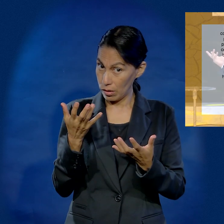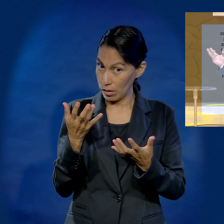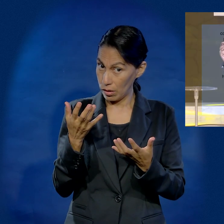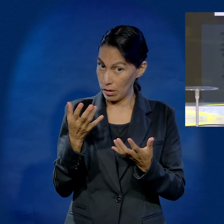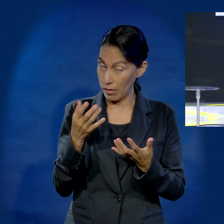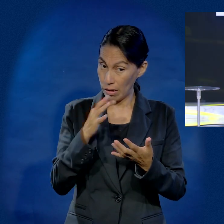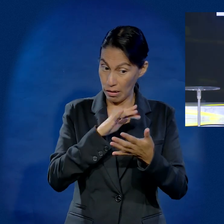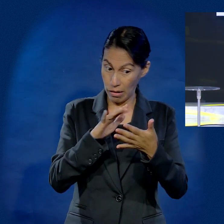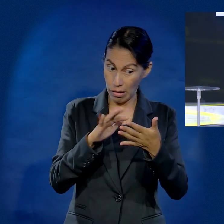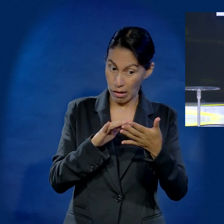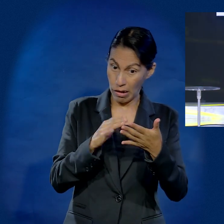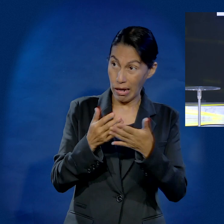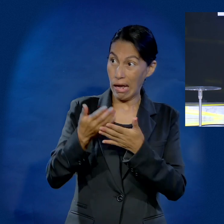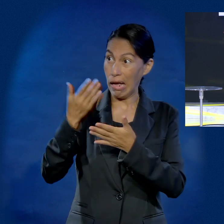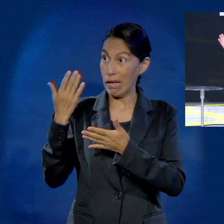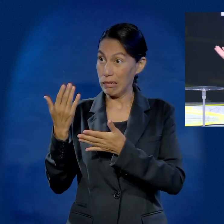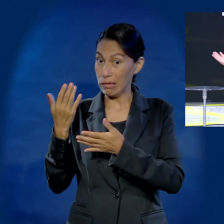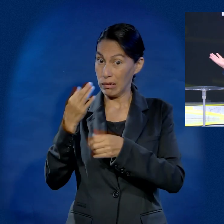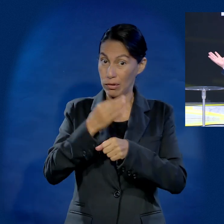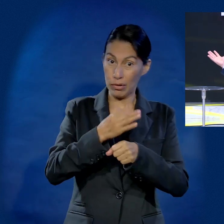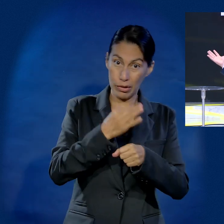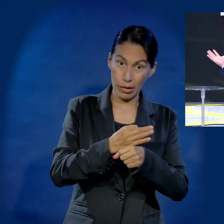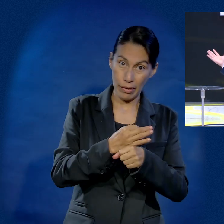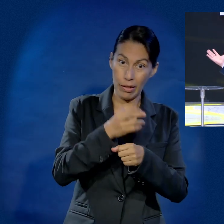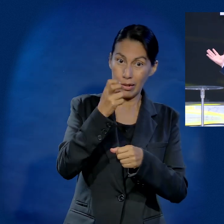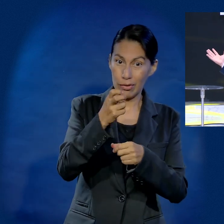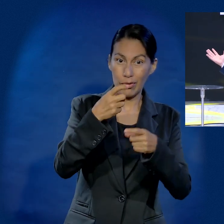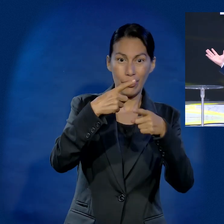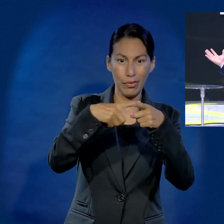está leyendo con la cultura actual que en aquella.